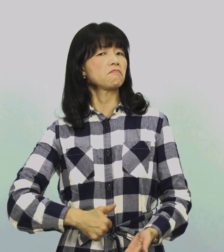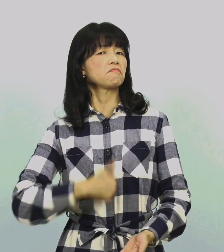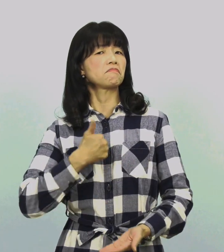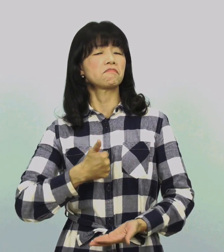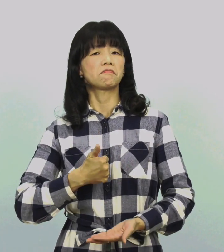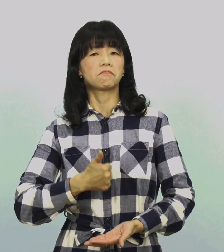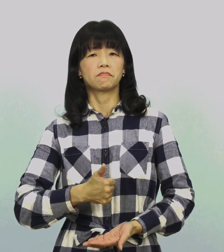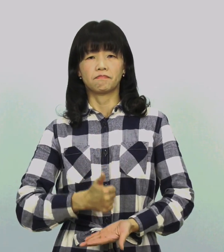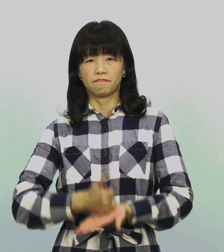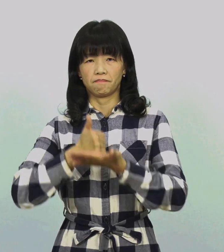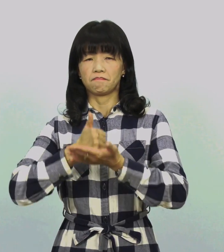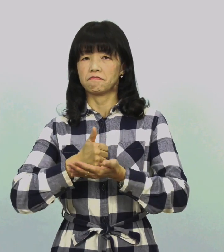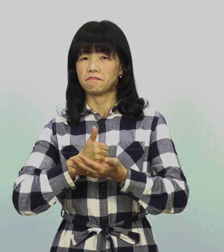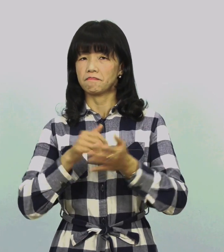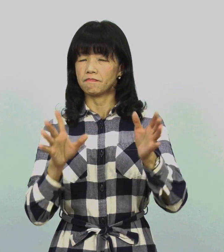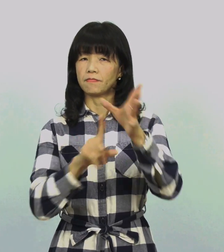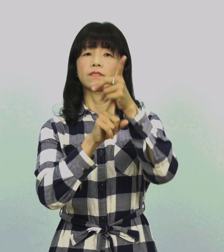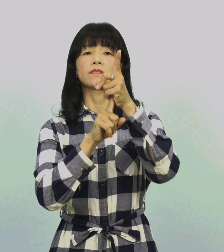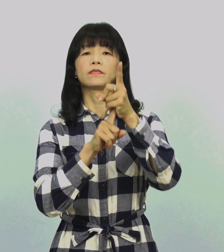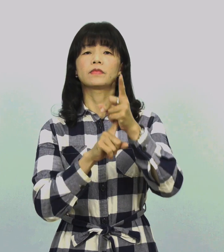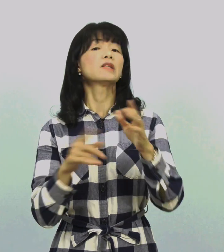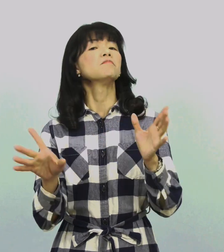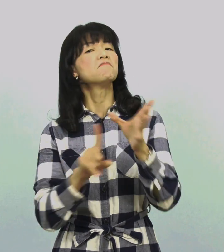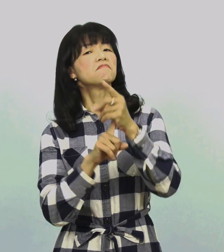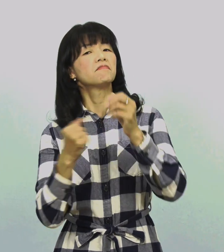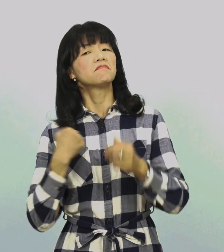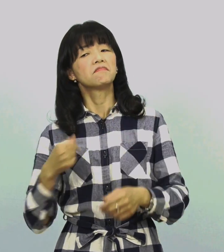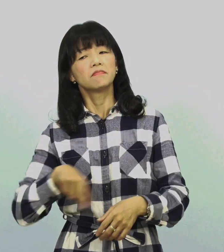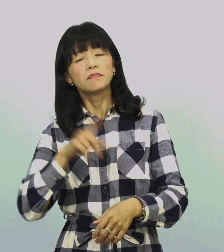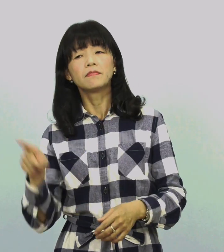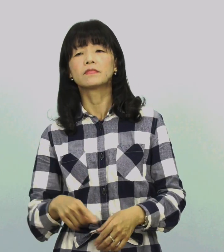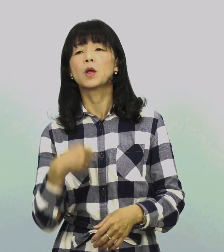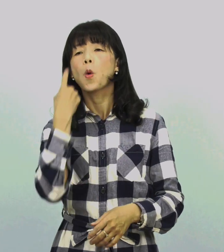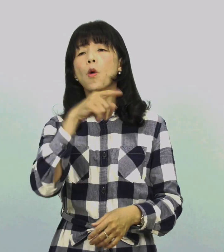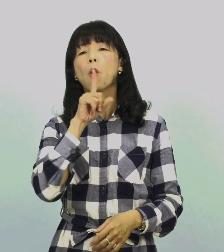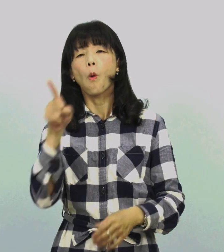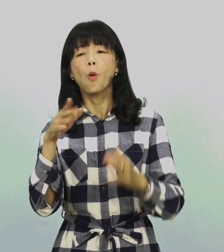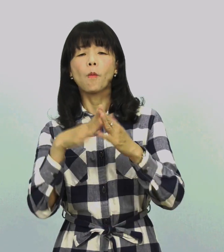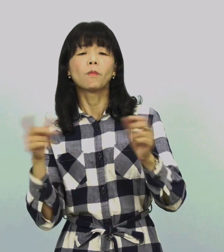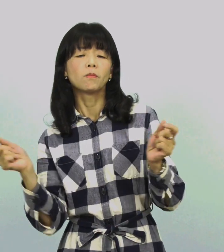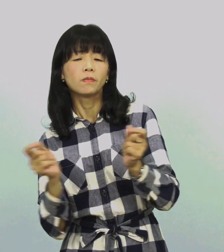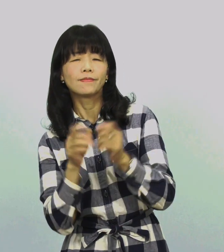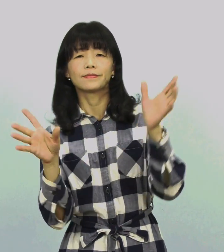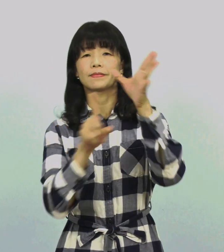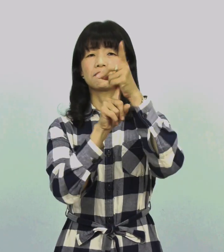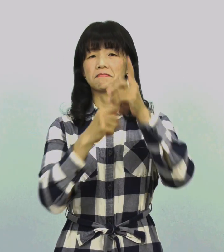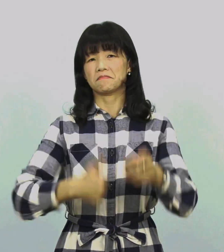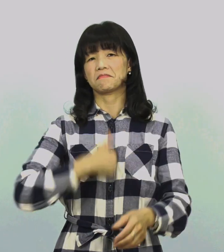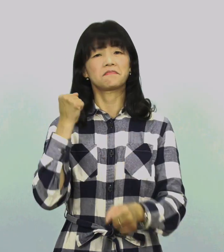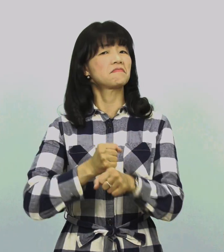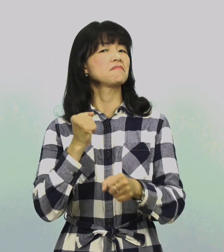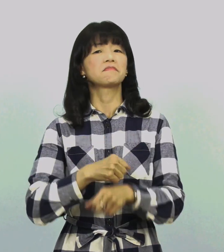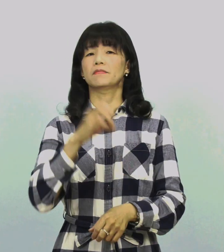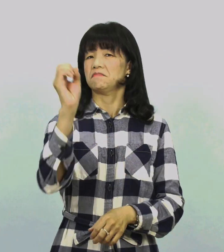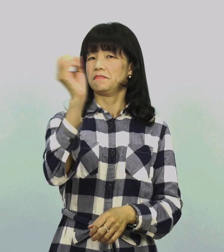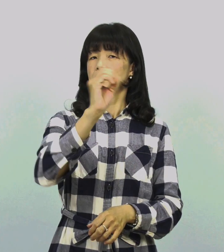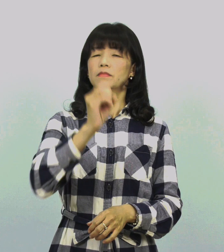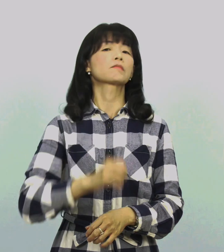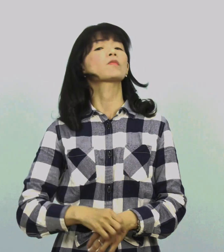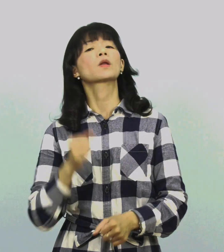他们的内心。人们嘴上说要亲近神，但实际却行不出来，仅仅做出